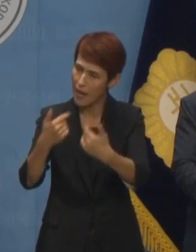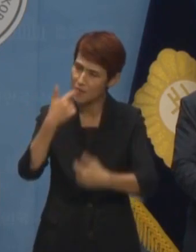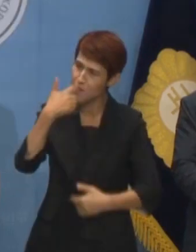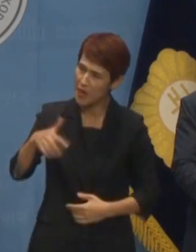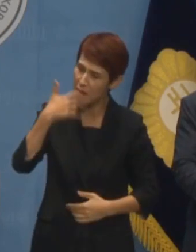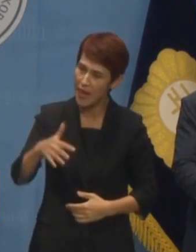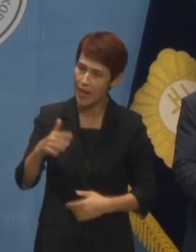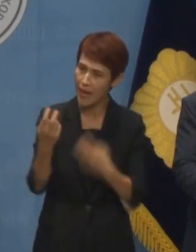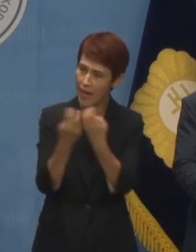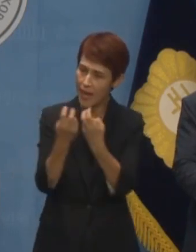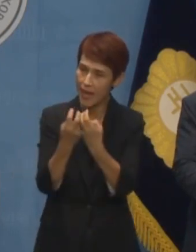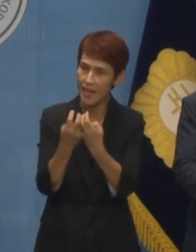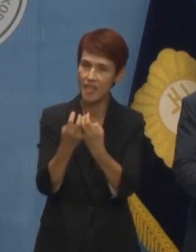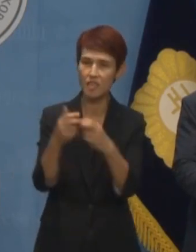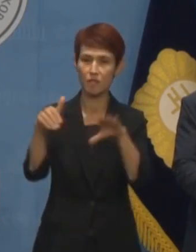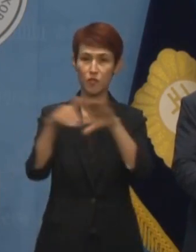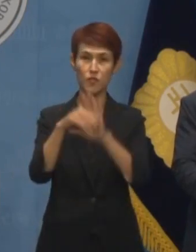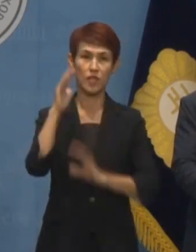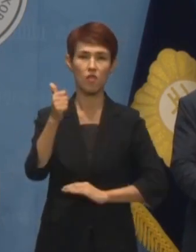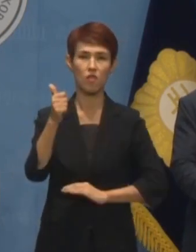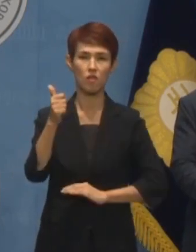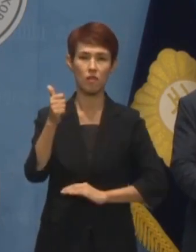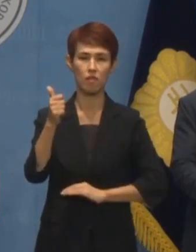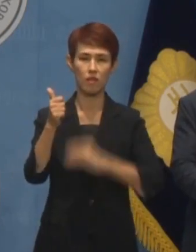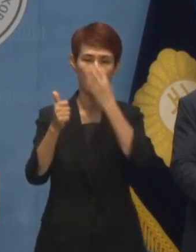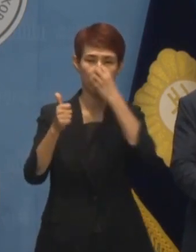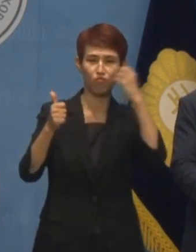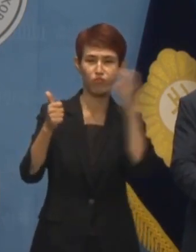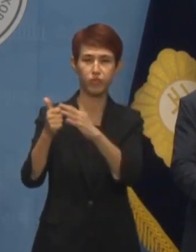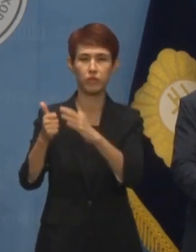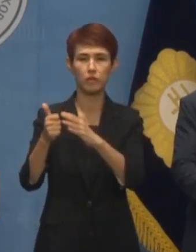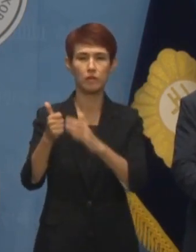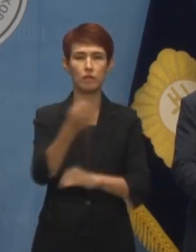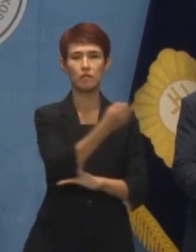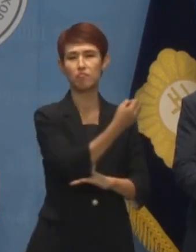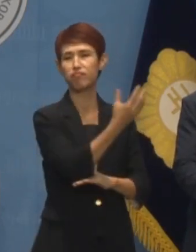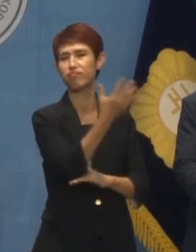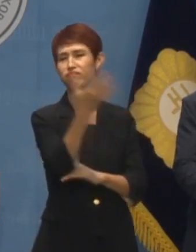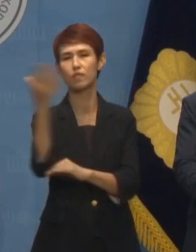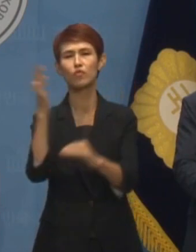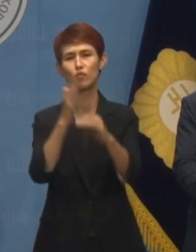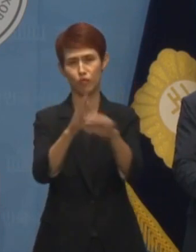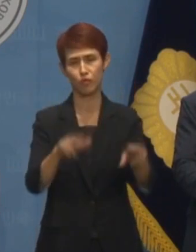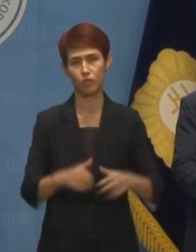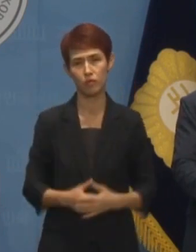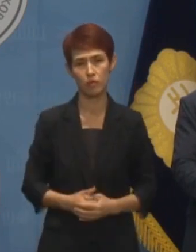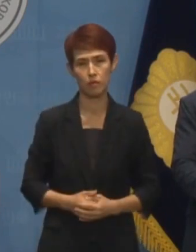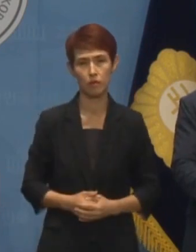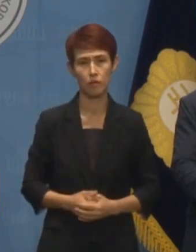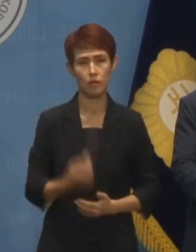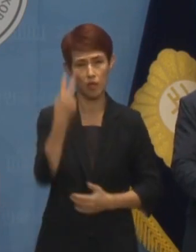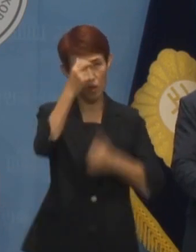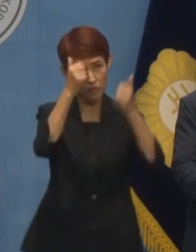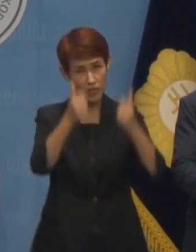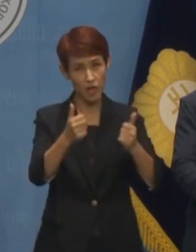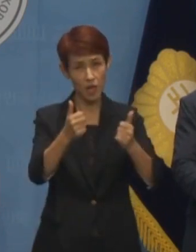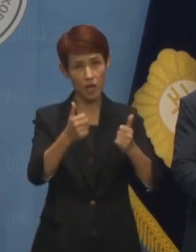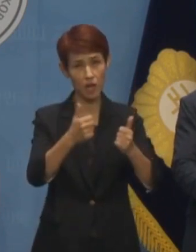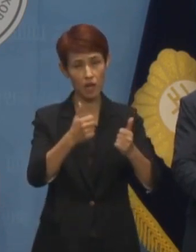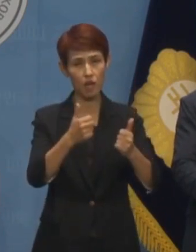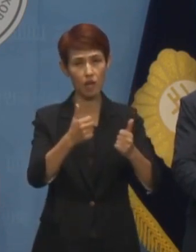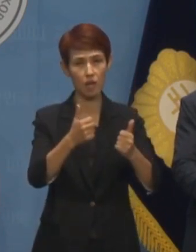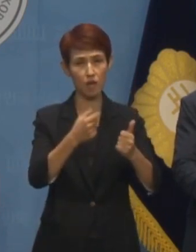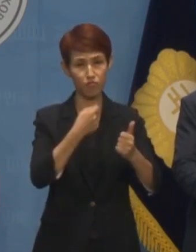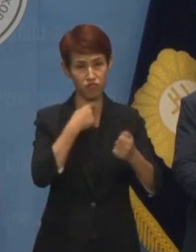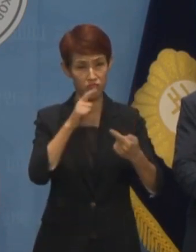이제는 전임 대통령을 모욕 주는 방식 여론 몰리를 하고 있습니다이는 검찰이 원하대로 수사가 되지 않으면